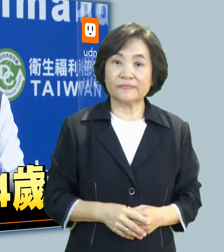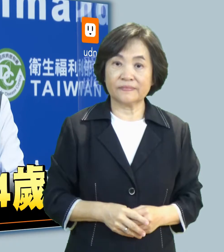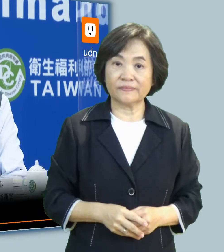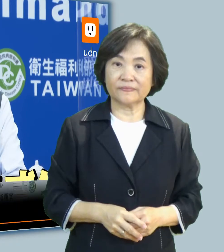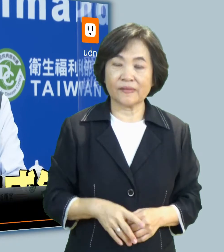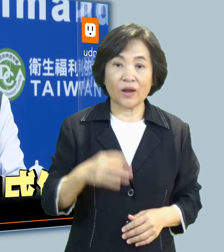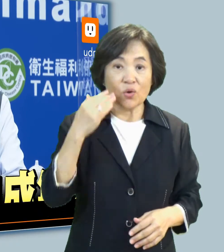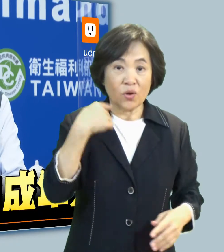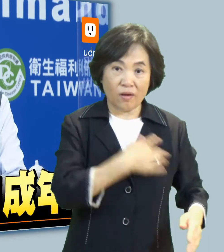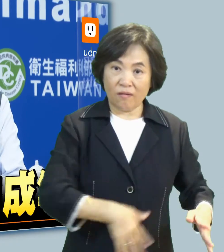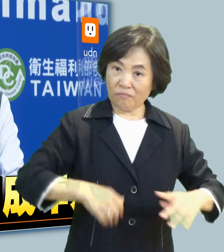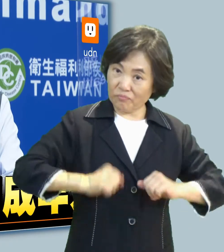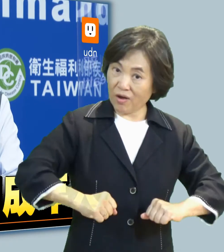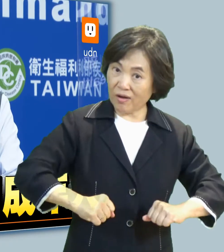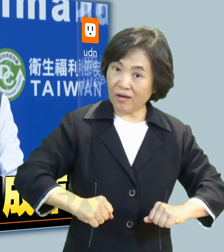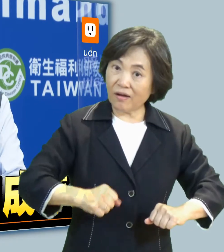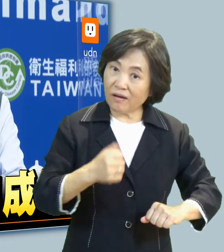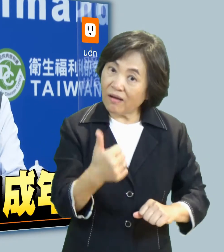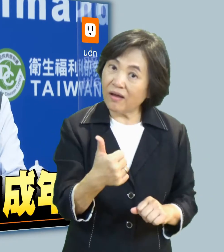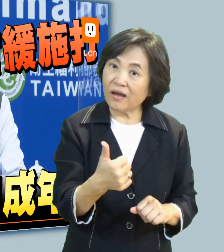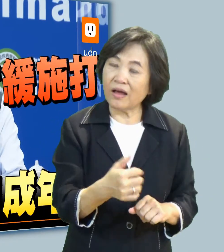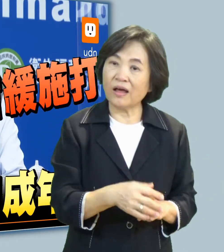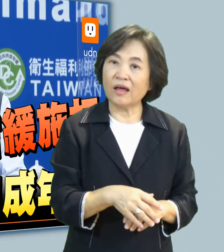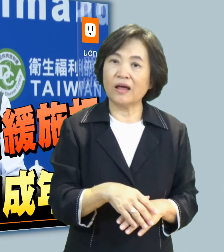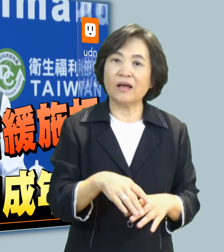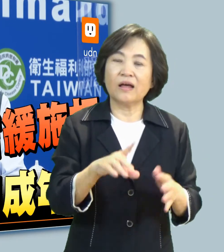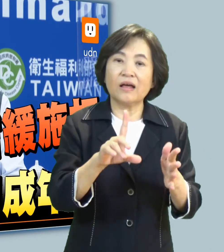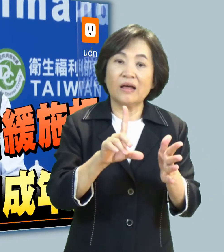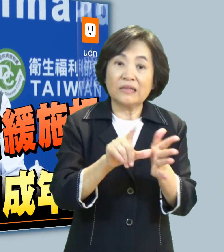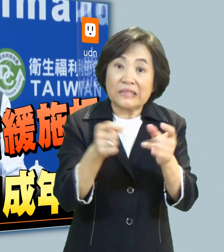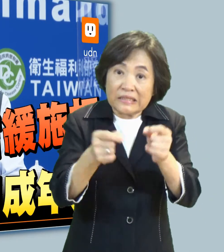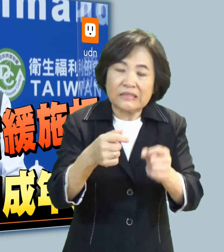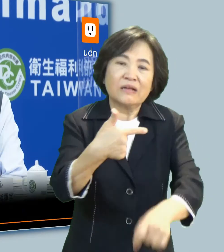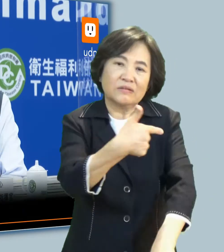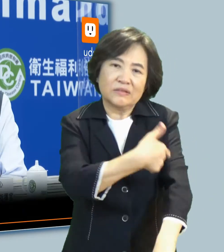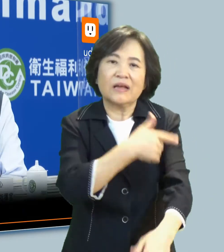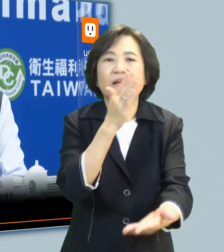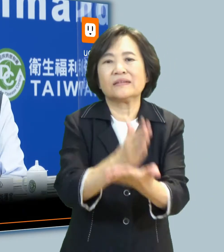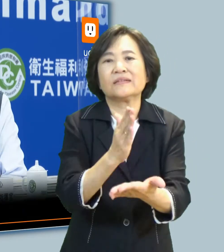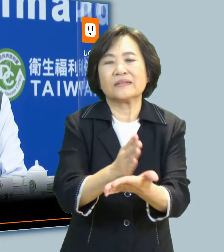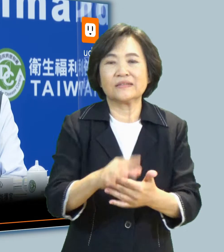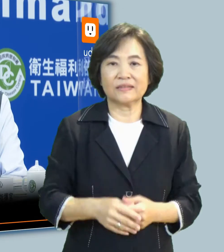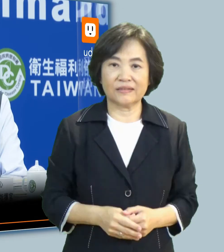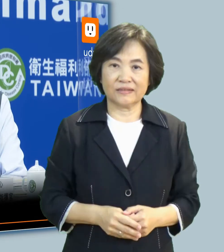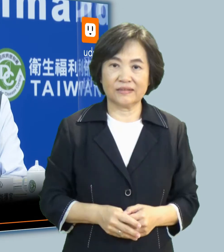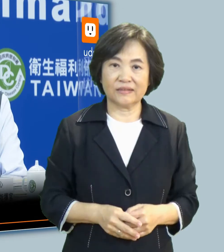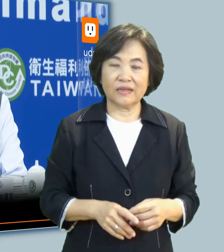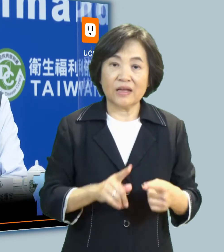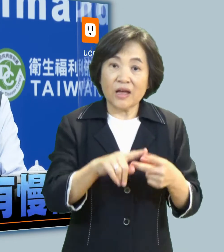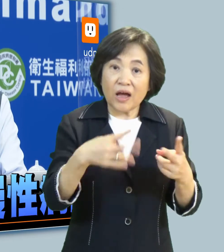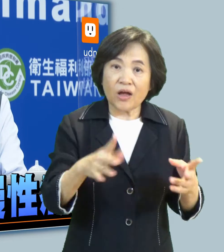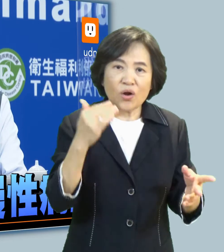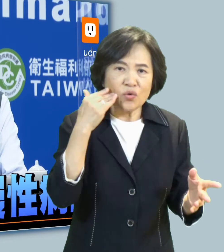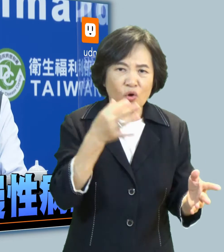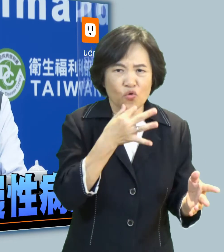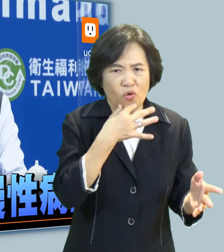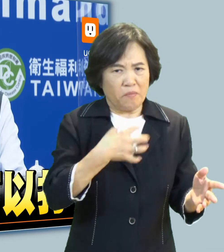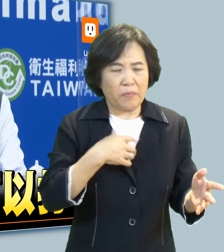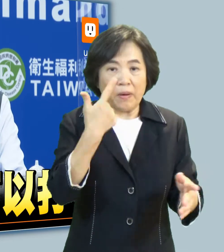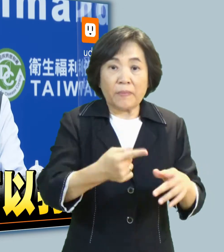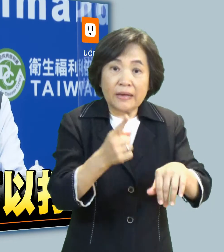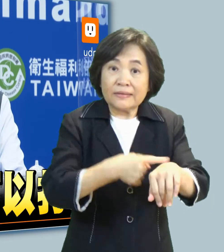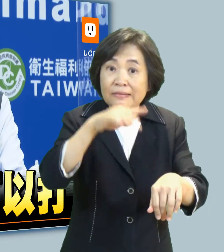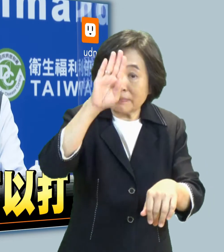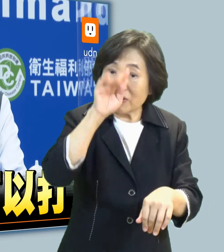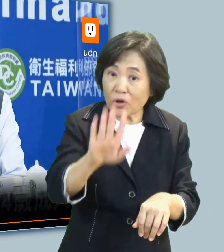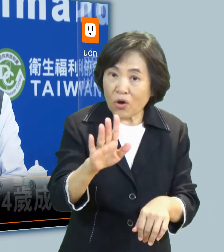50岁到64岁，哈，这些健康的成年人哈，暂缓施打。啊，有高风险的、有风险、有慢性病的，那